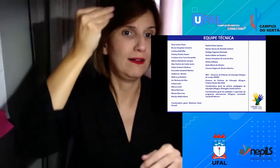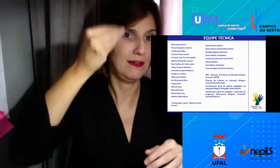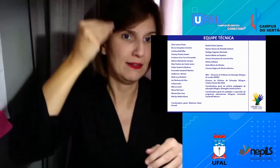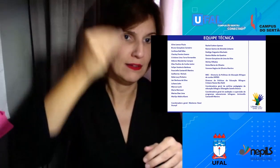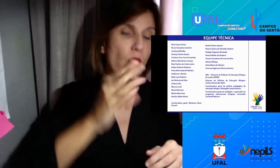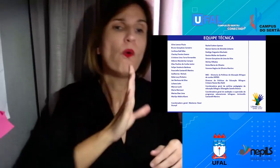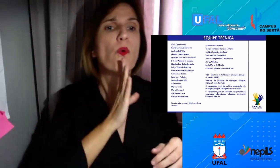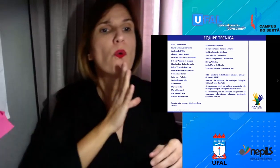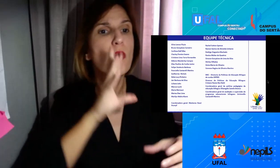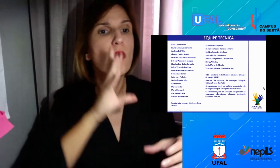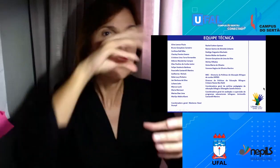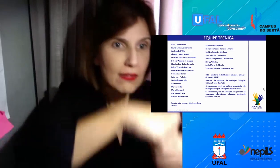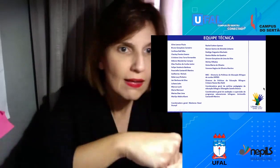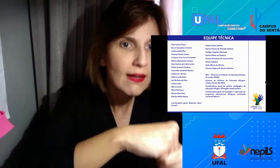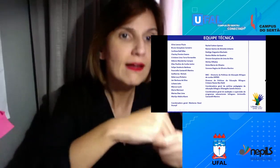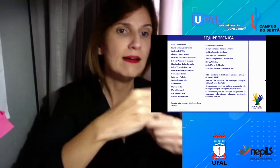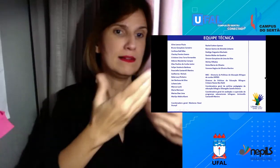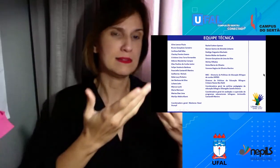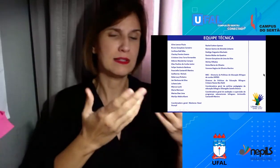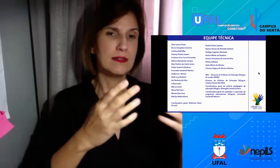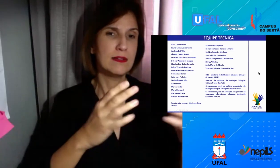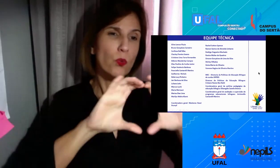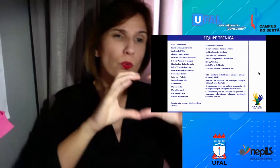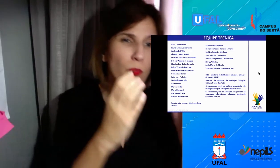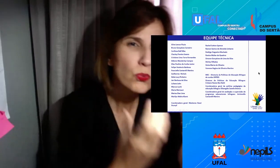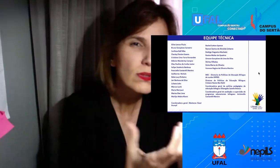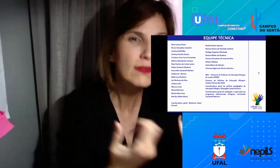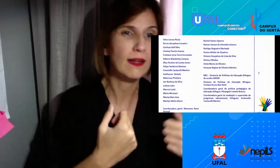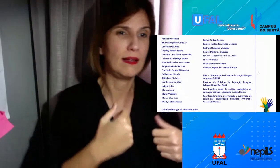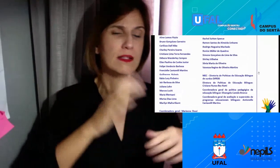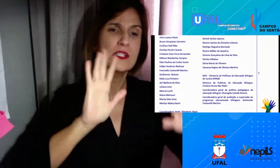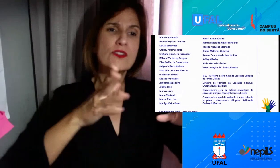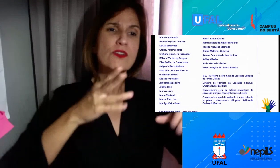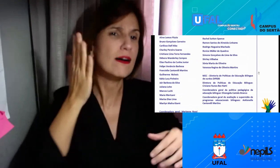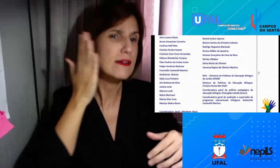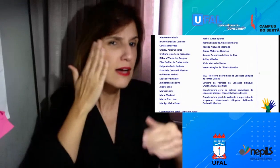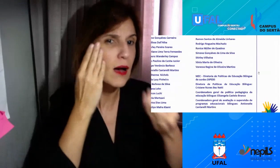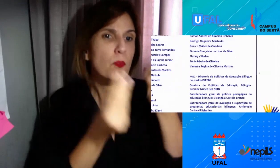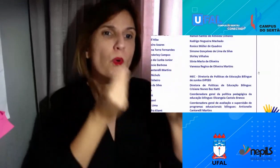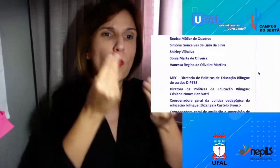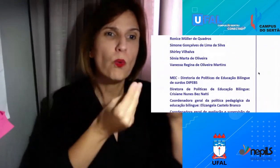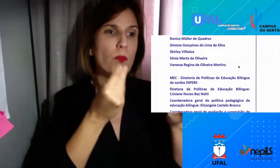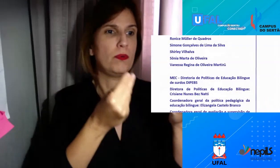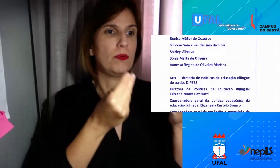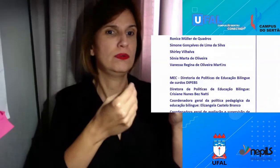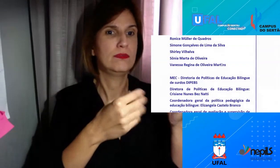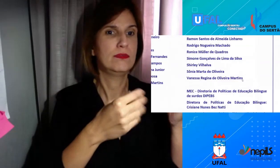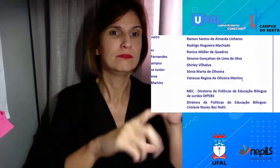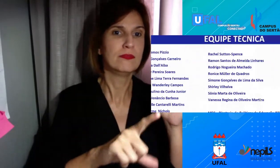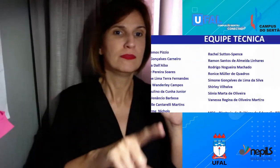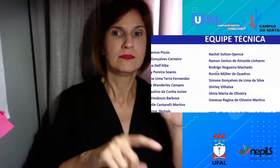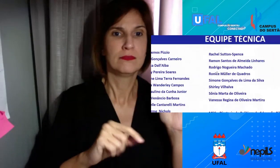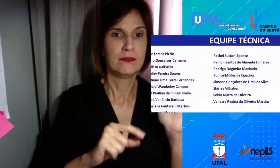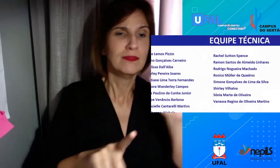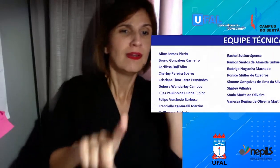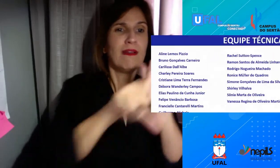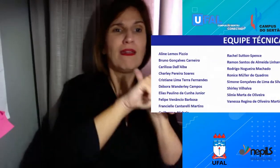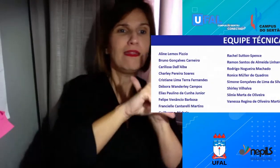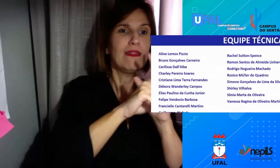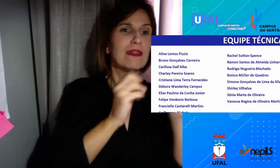brasileiras, e professores que têm algum tipo de experiência com relação à área da língua de